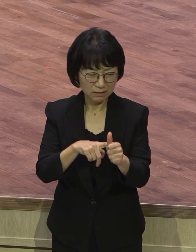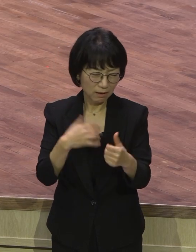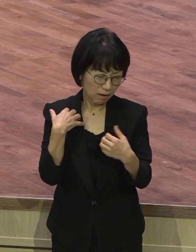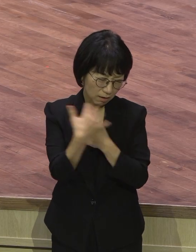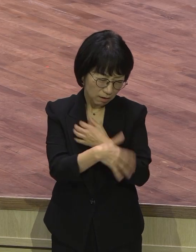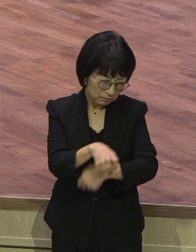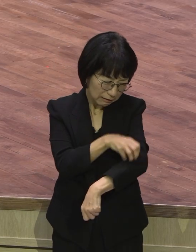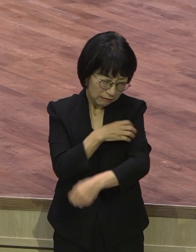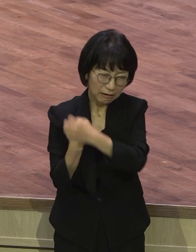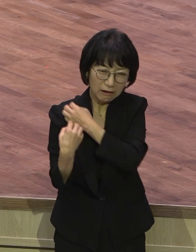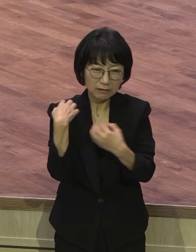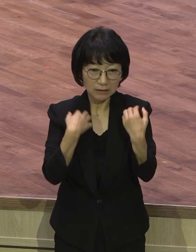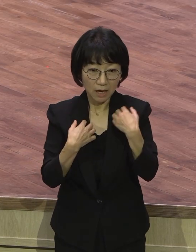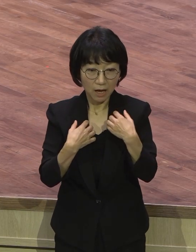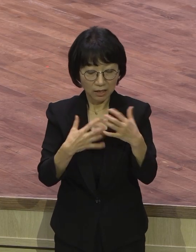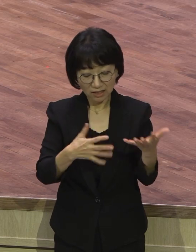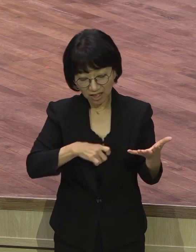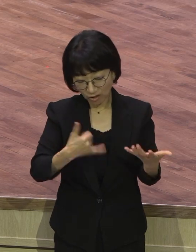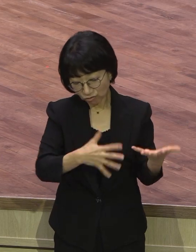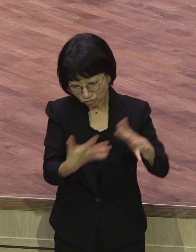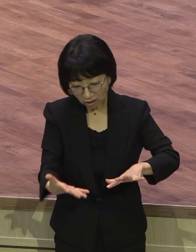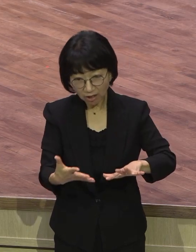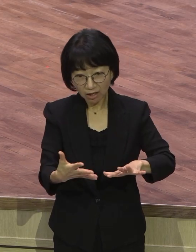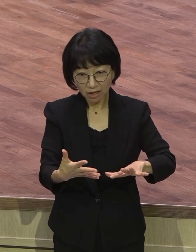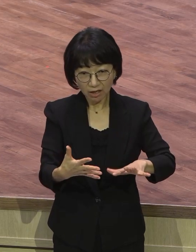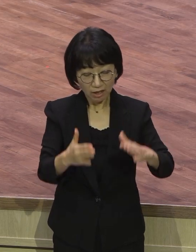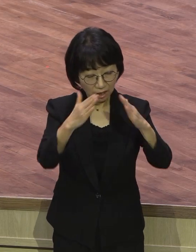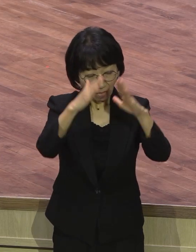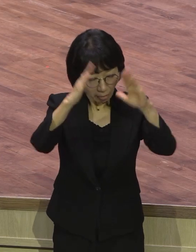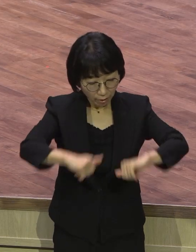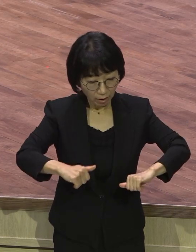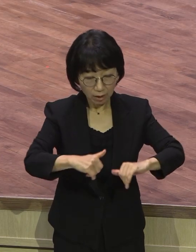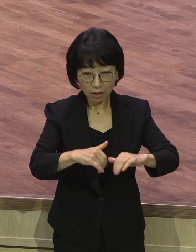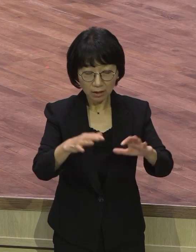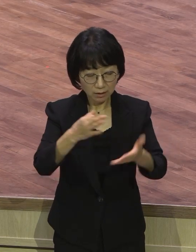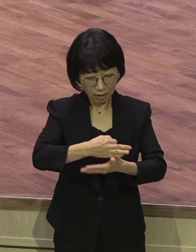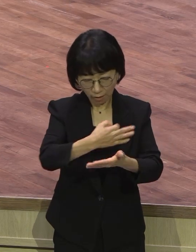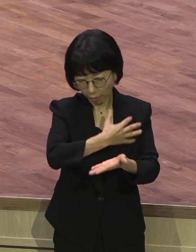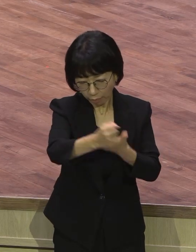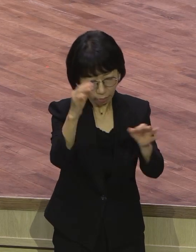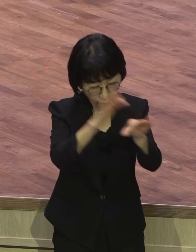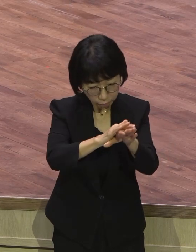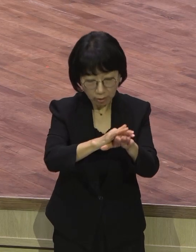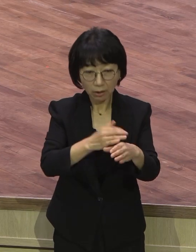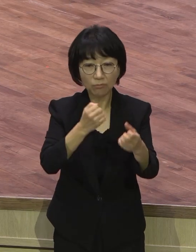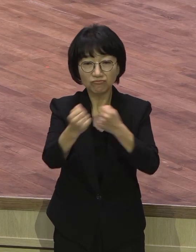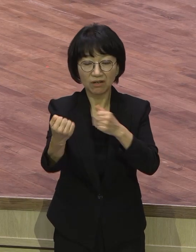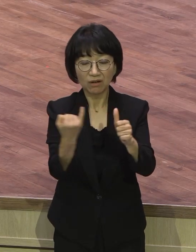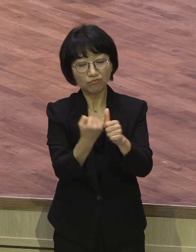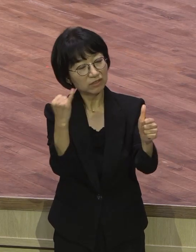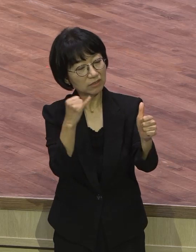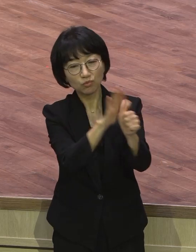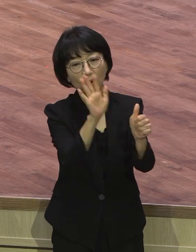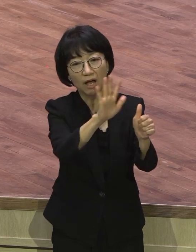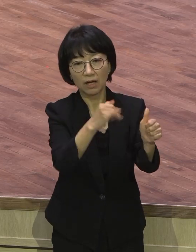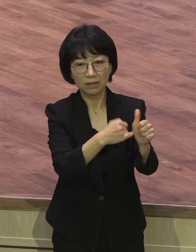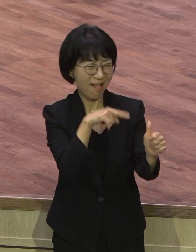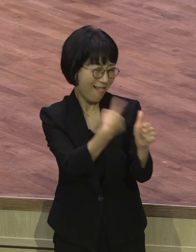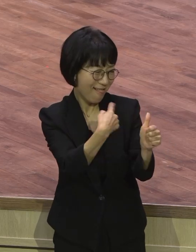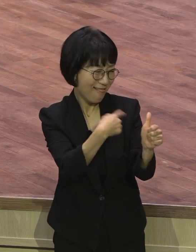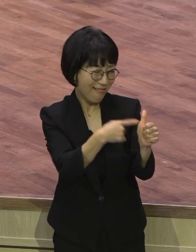나가버렸어 이런 처참한 상황 속에 있었으나 그러나 욕은